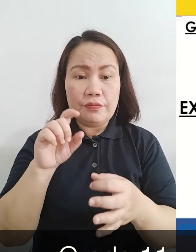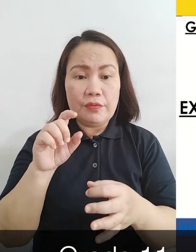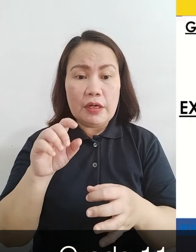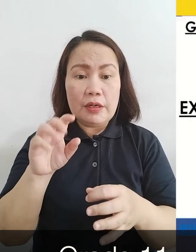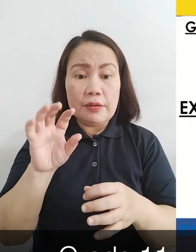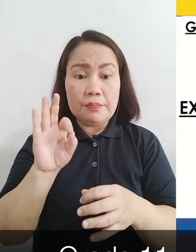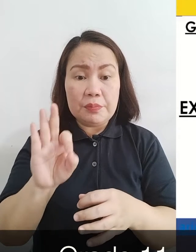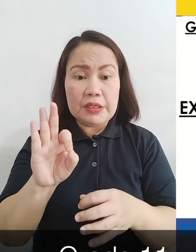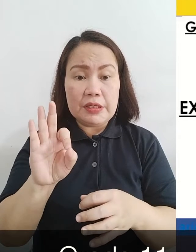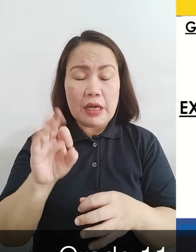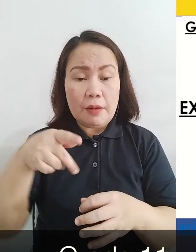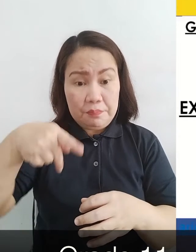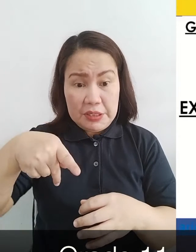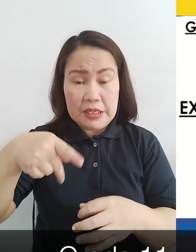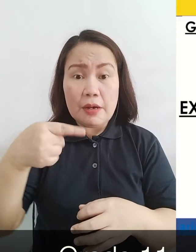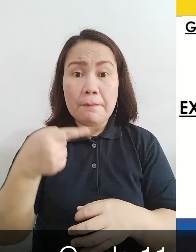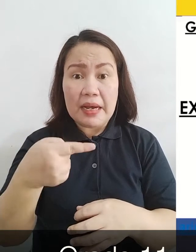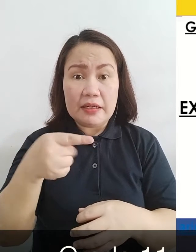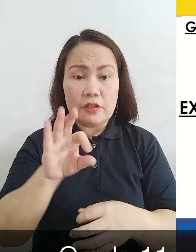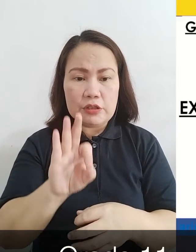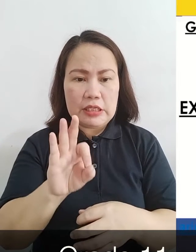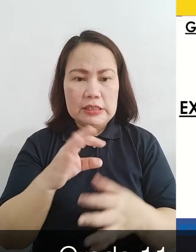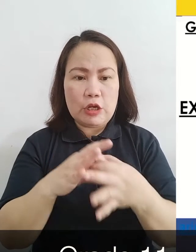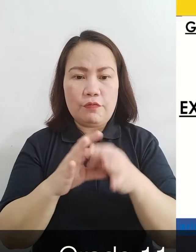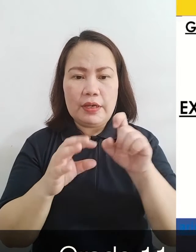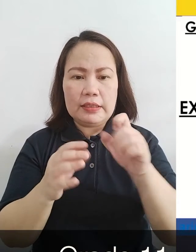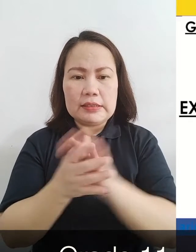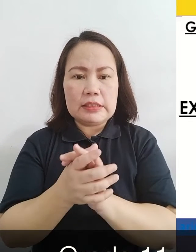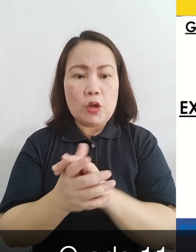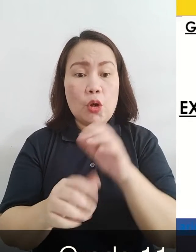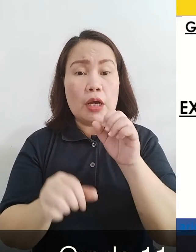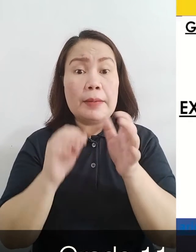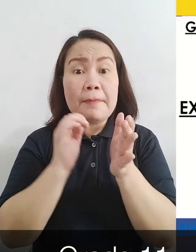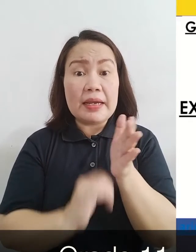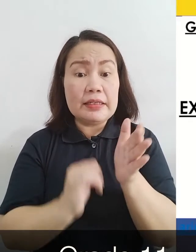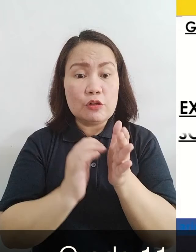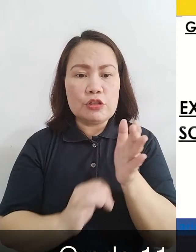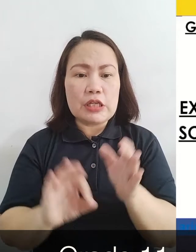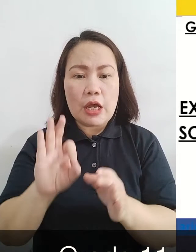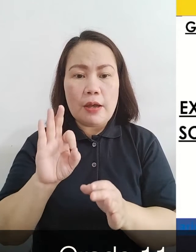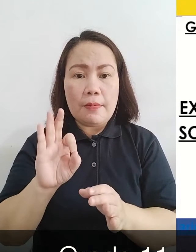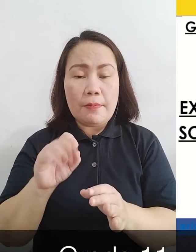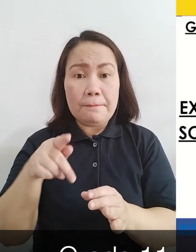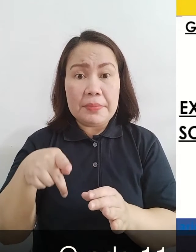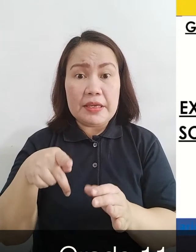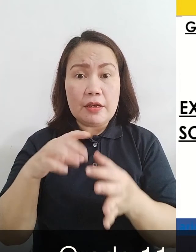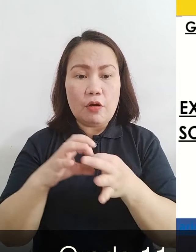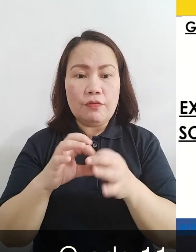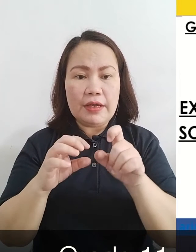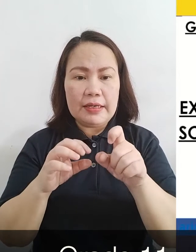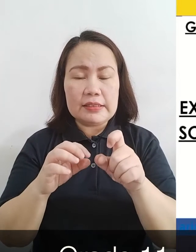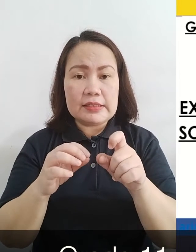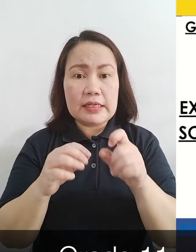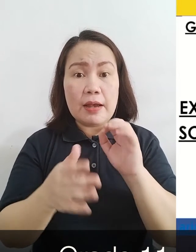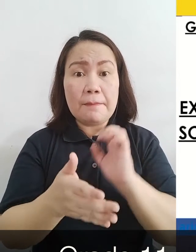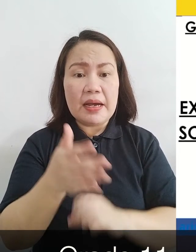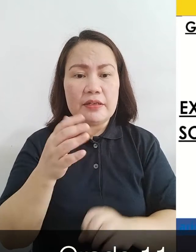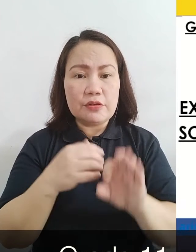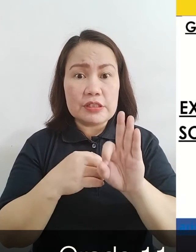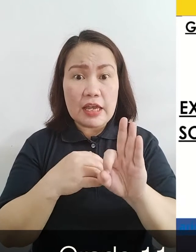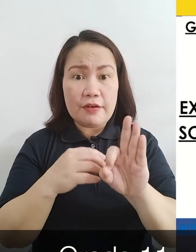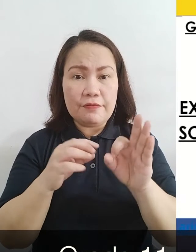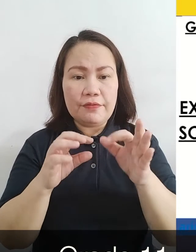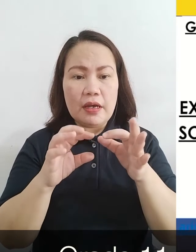subtract p of x minus f of x. So, ano ang dapat